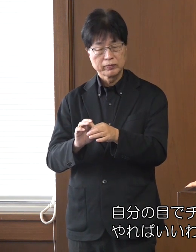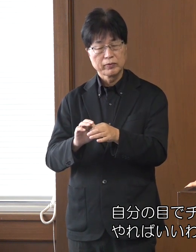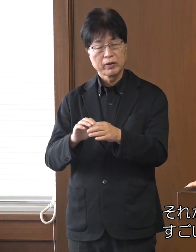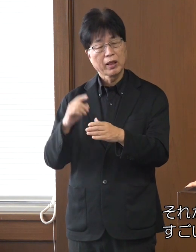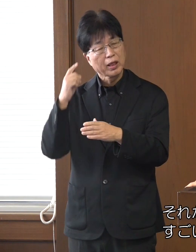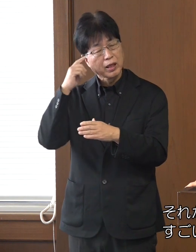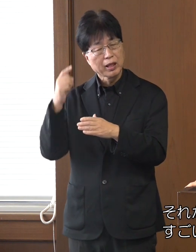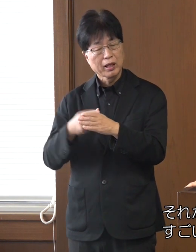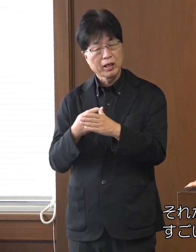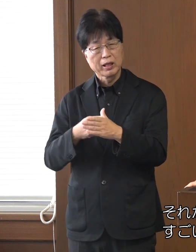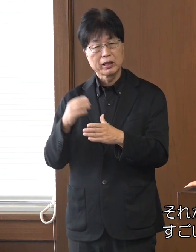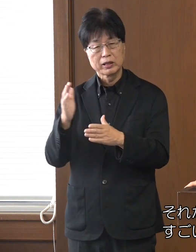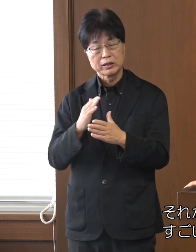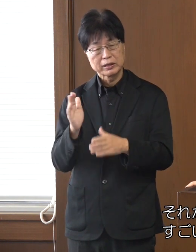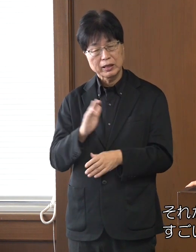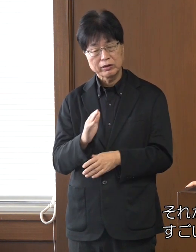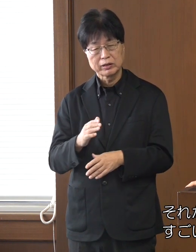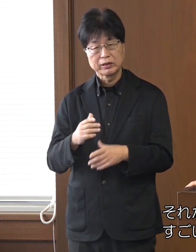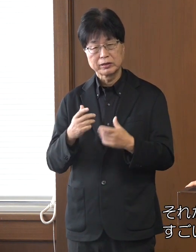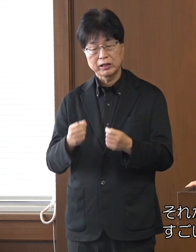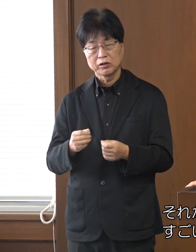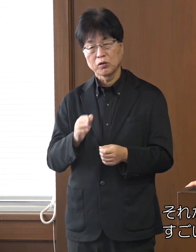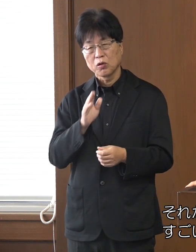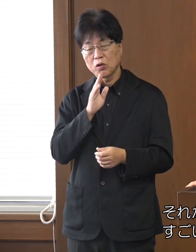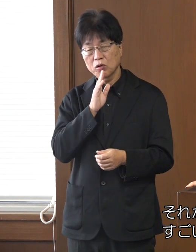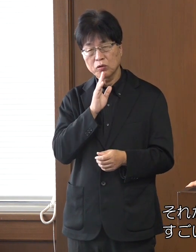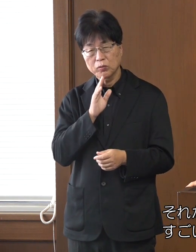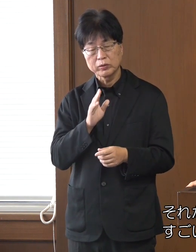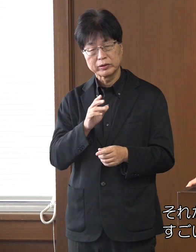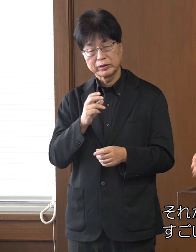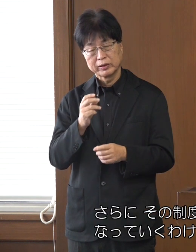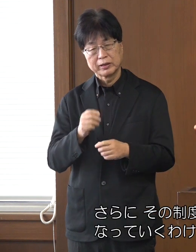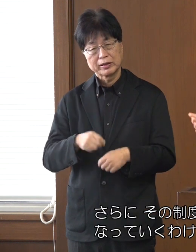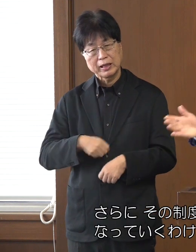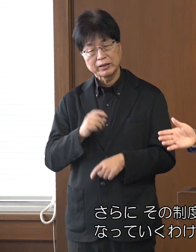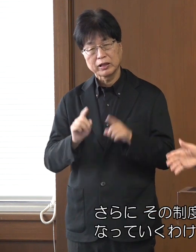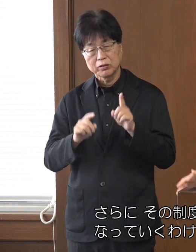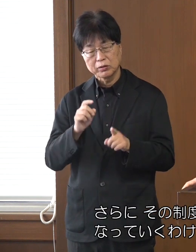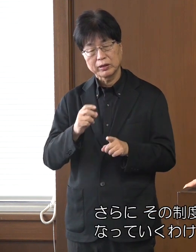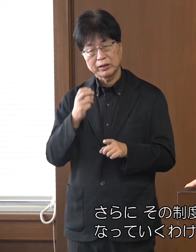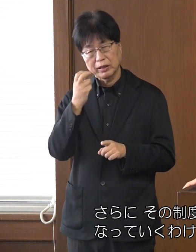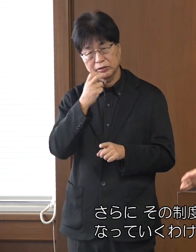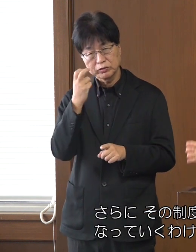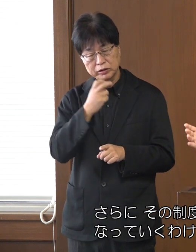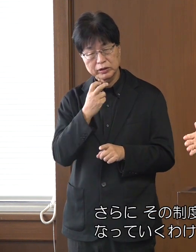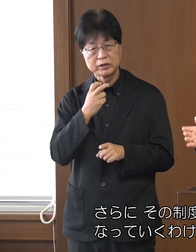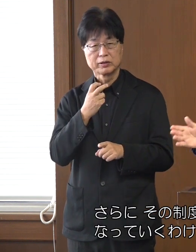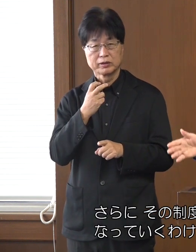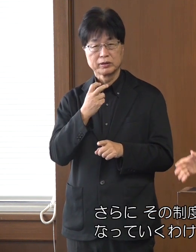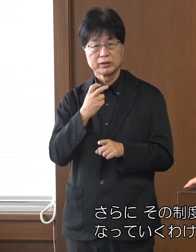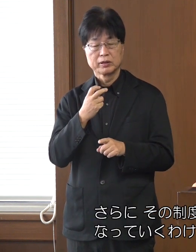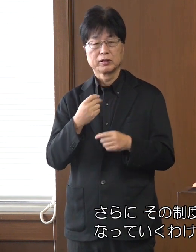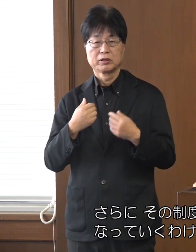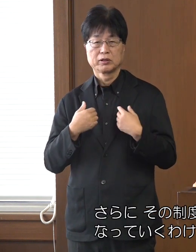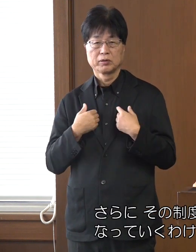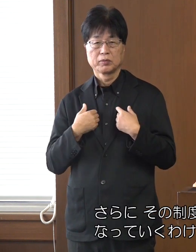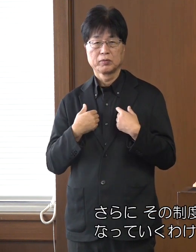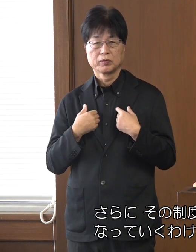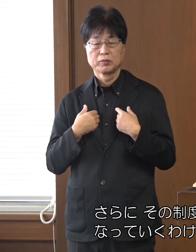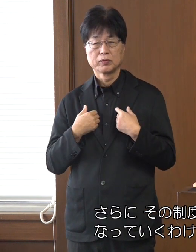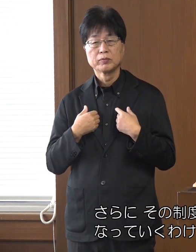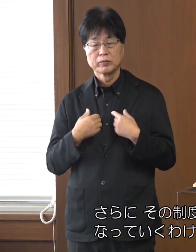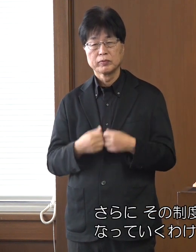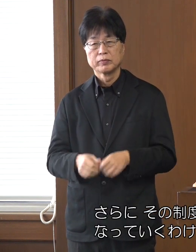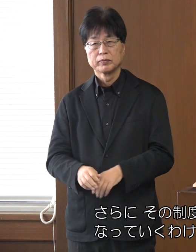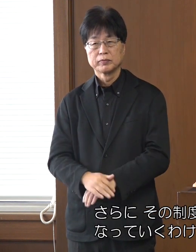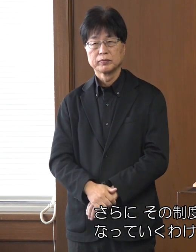、それができないっていうすごいこの悲しい現実の中で、さらにその制度を強化していくっていうことになっていく